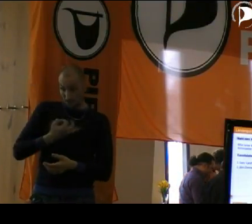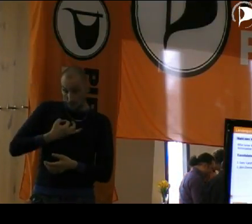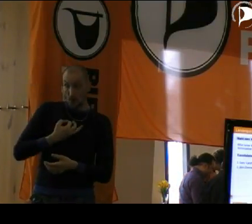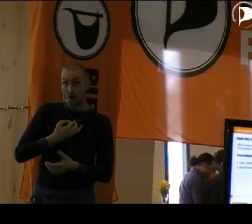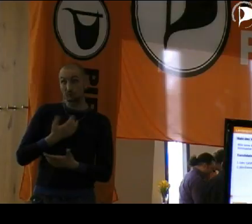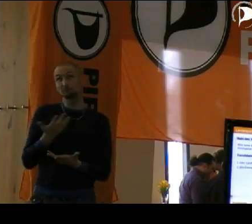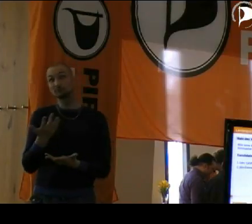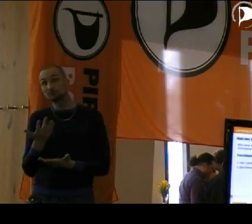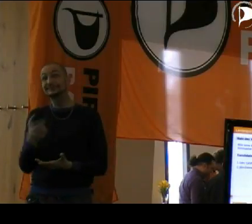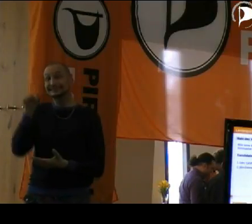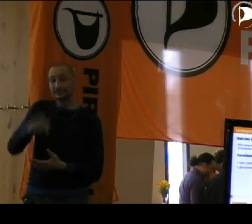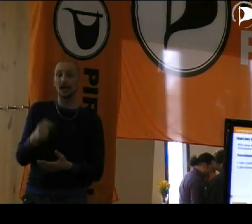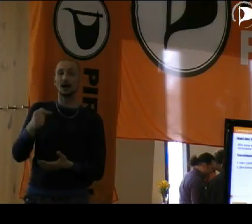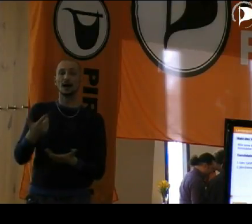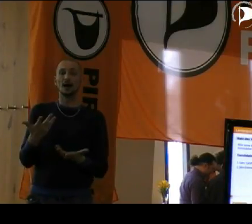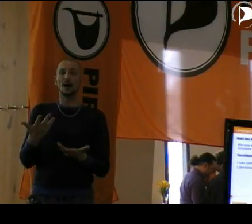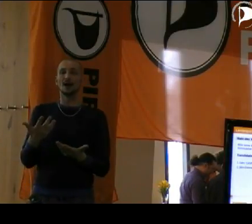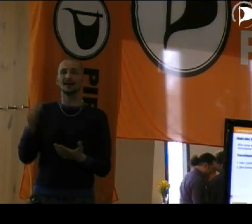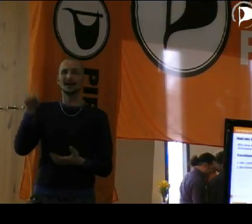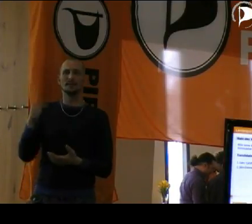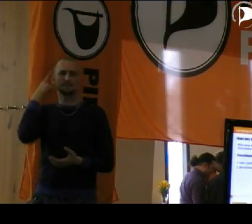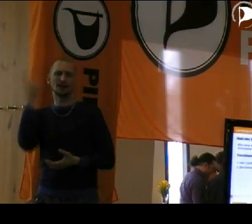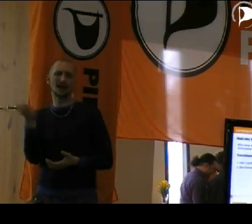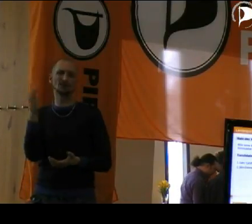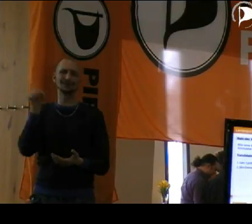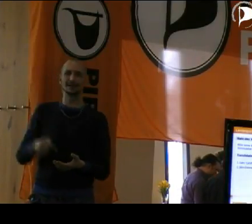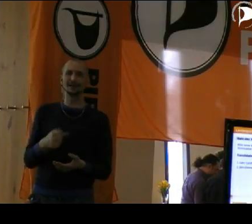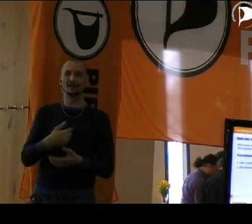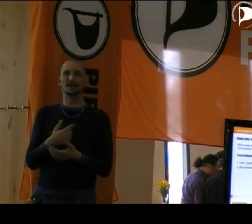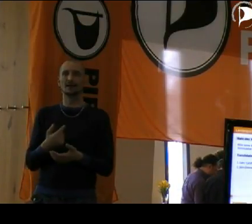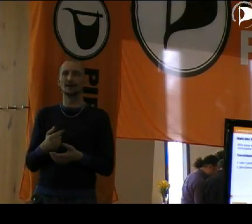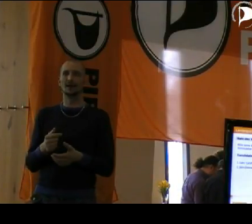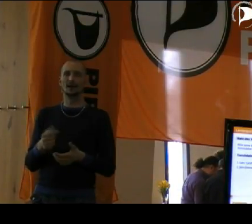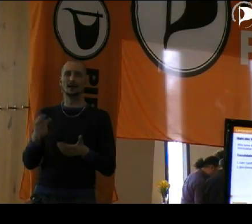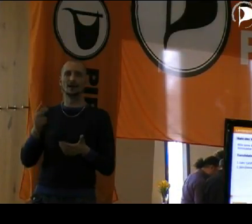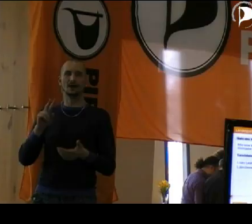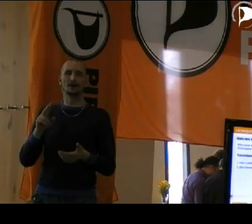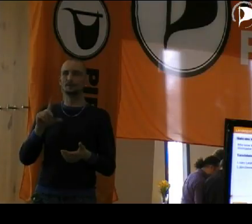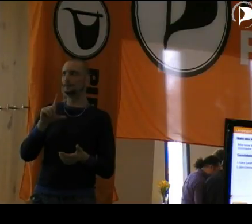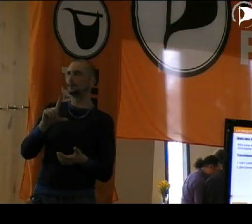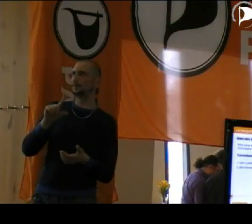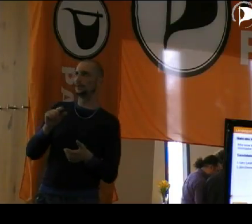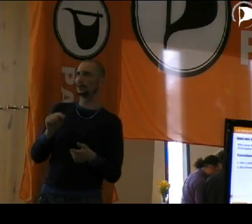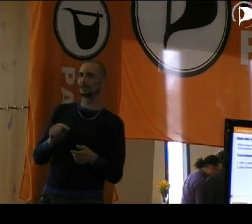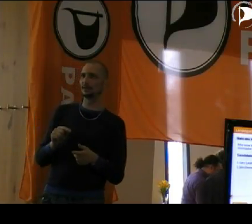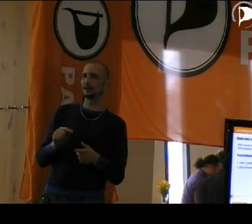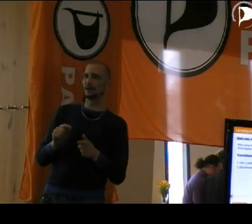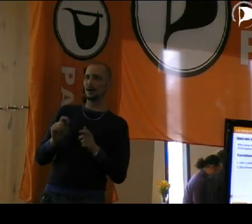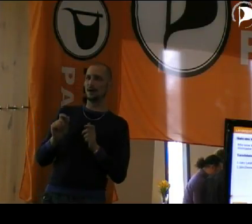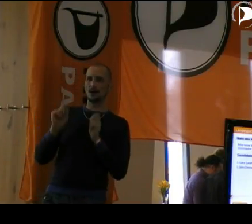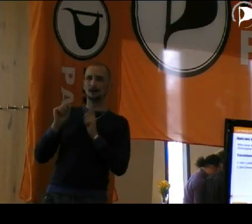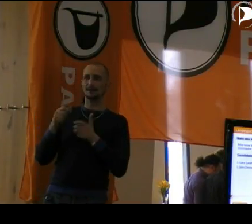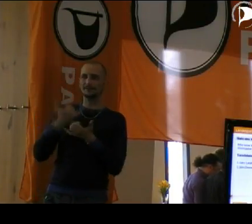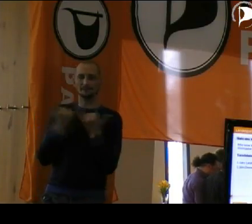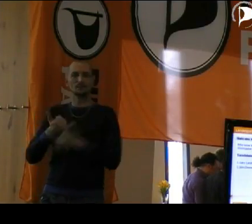diese enthaltung einfach nicht dogmatisch und ich nehme doch mal habt für mich ist es wenn man im handel der ersteller